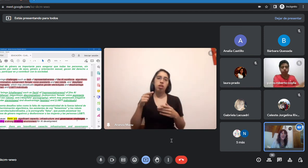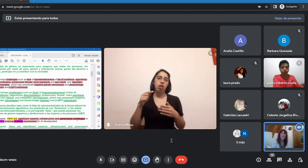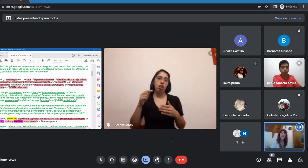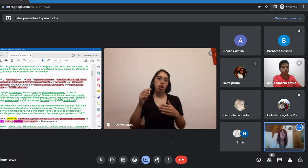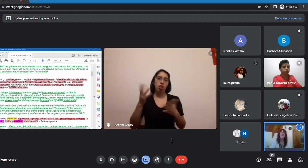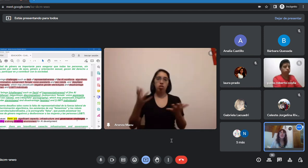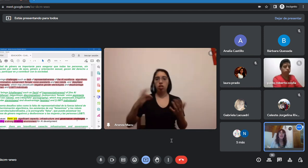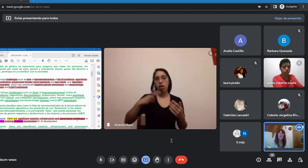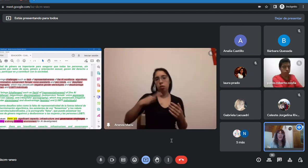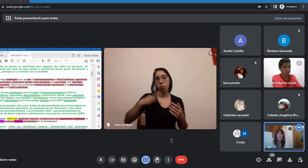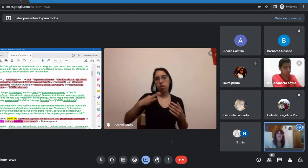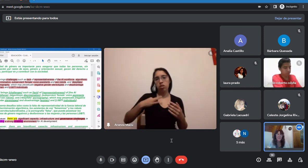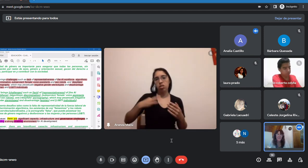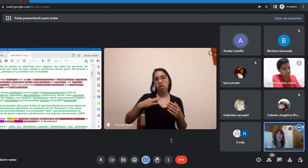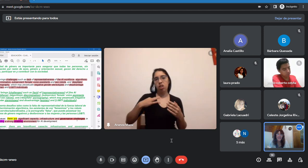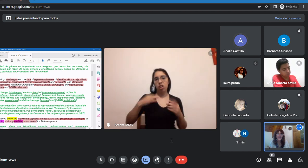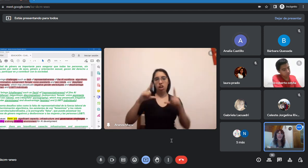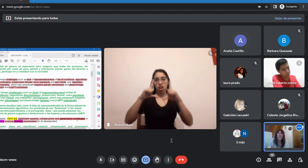parcial,